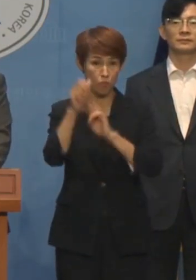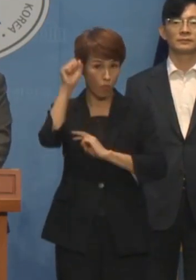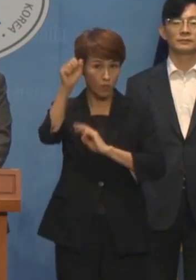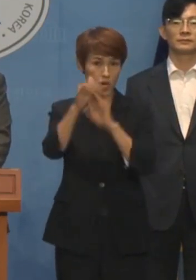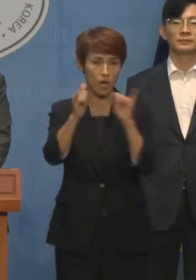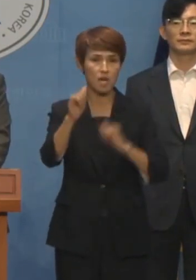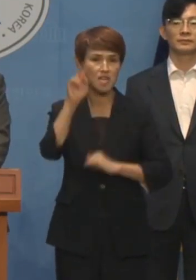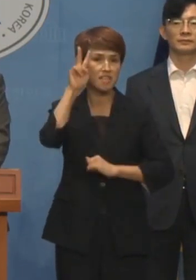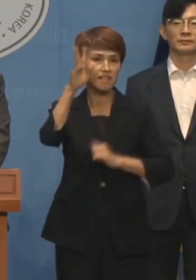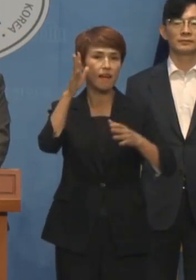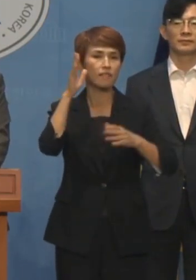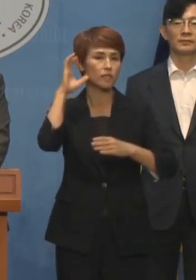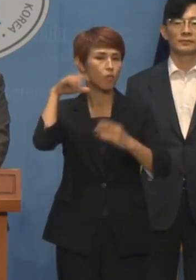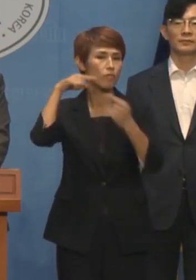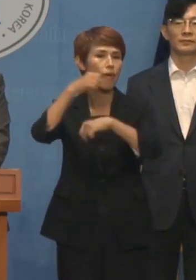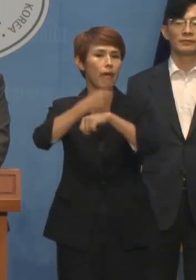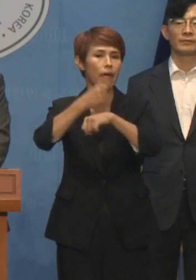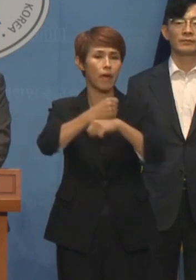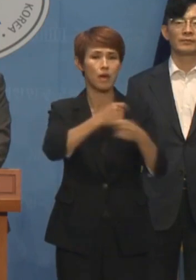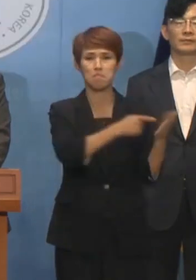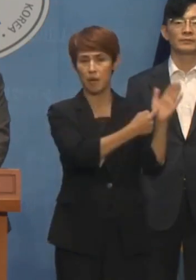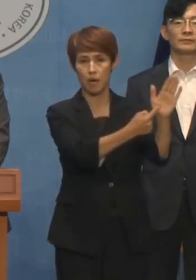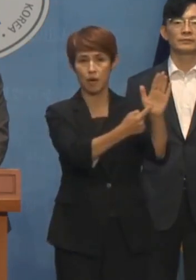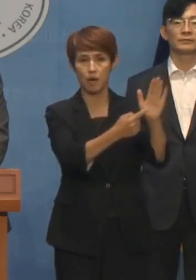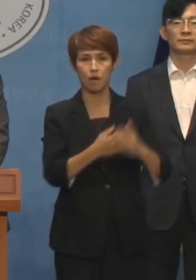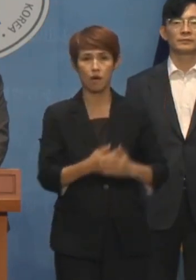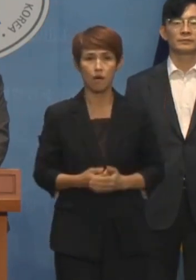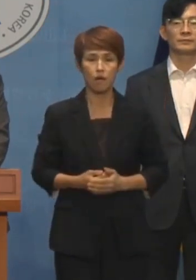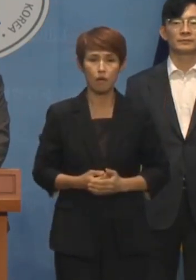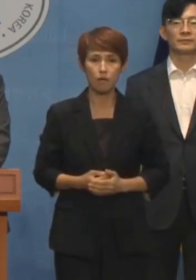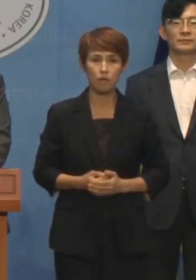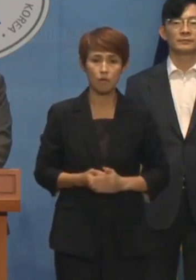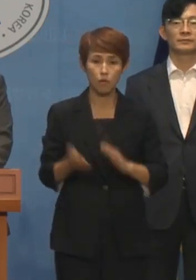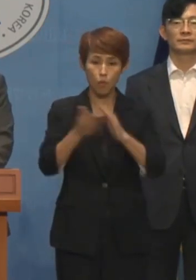강행하겠다고 표결했습니다. 또 후보자 공직 검증과는 전혀